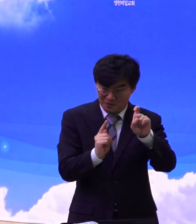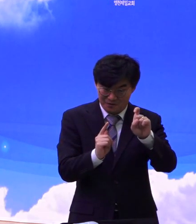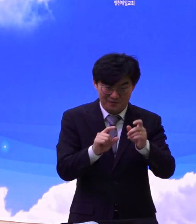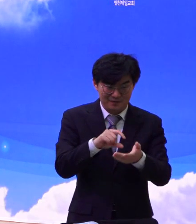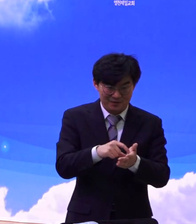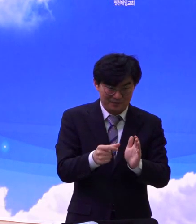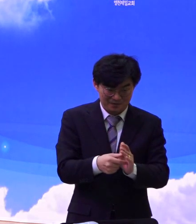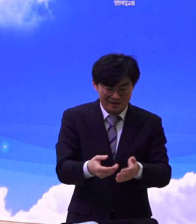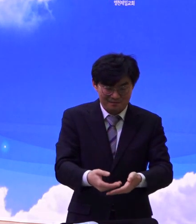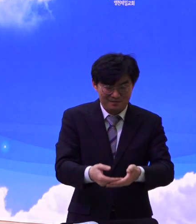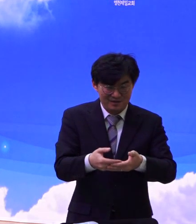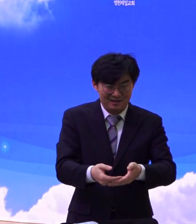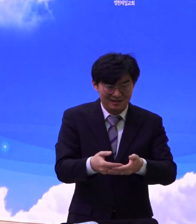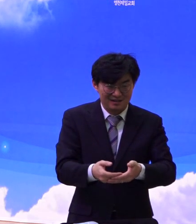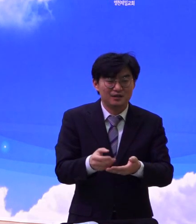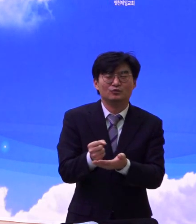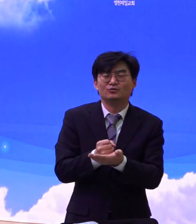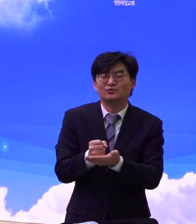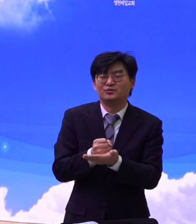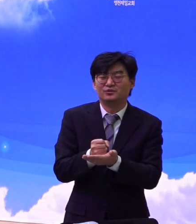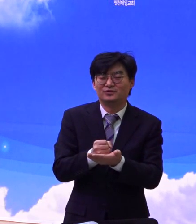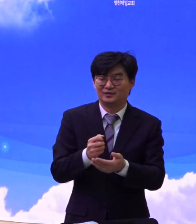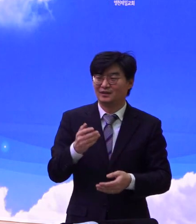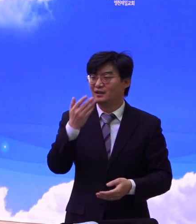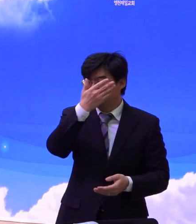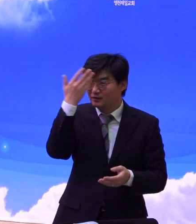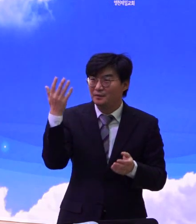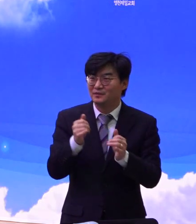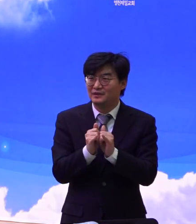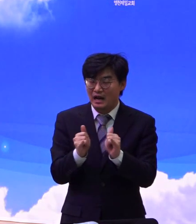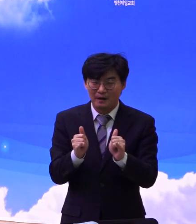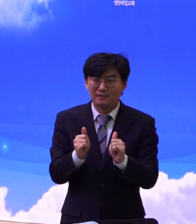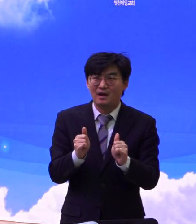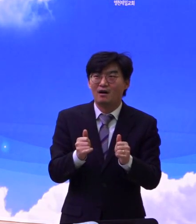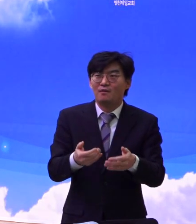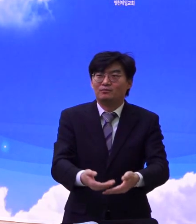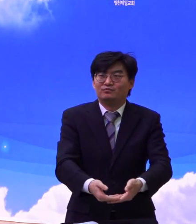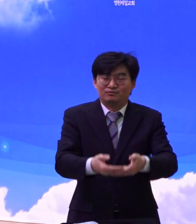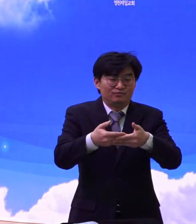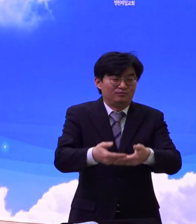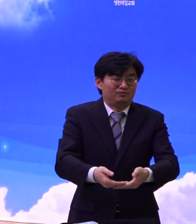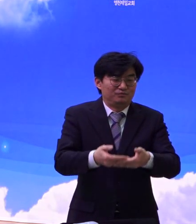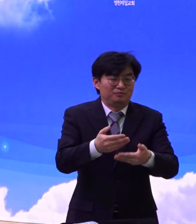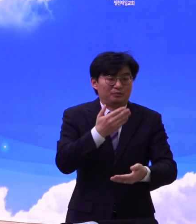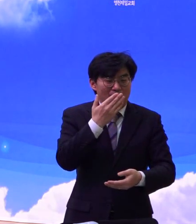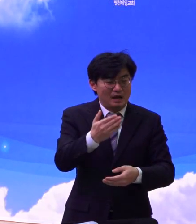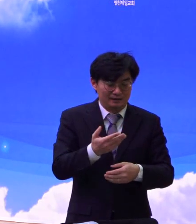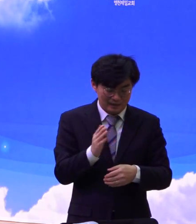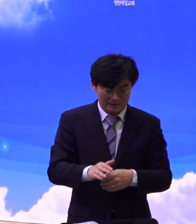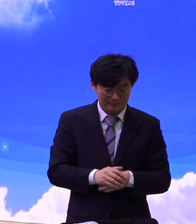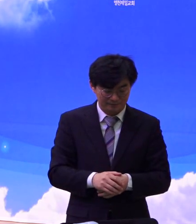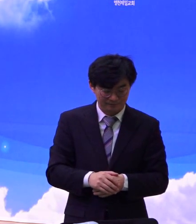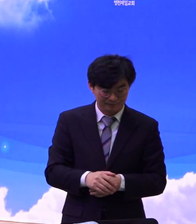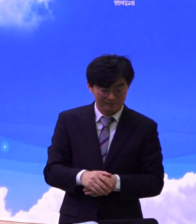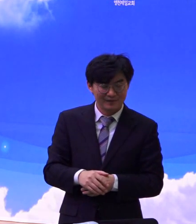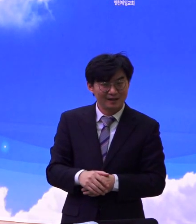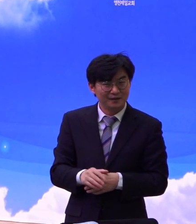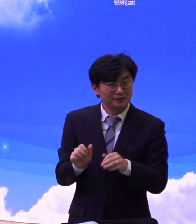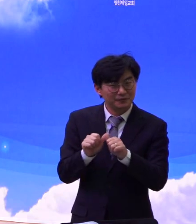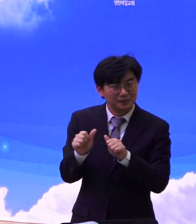사람들이 웬만한 뭐 청소년들도 다 들 수 있는 무게잖아요. 그런데 여기서 얘기하는 그런 전설 같은 이야기가